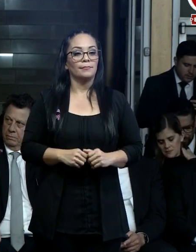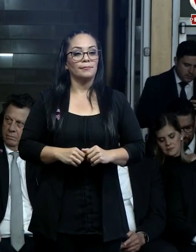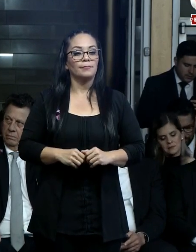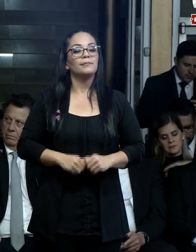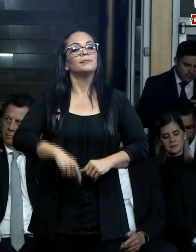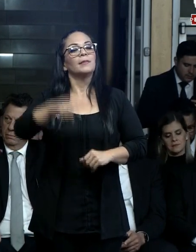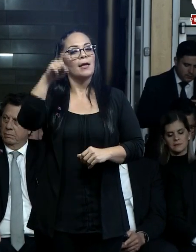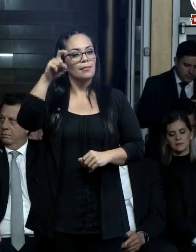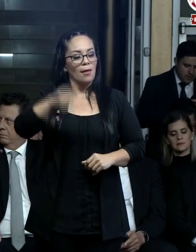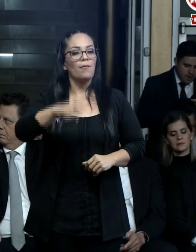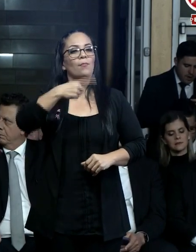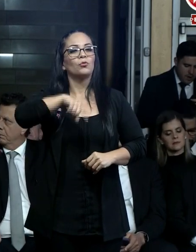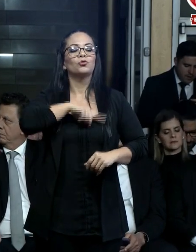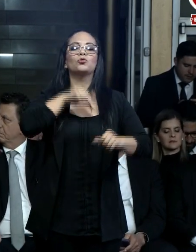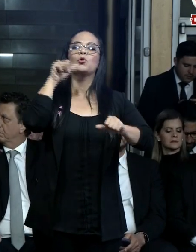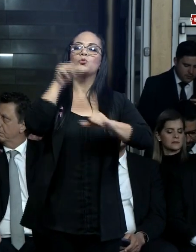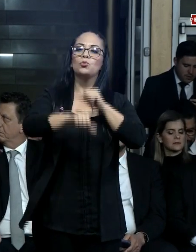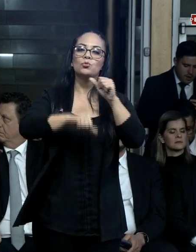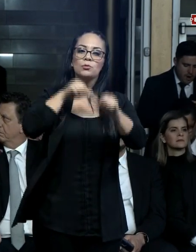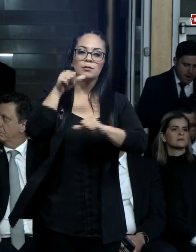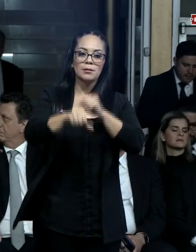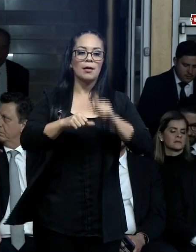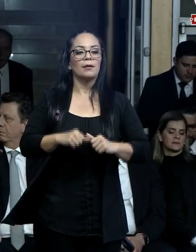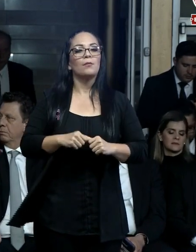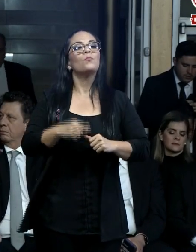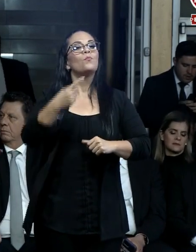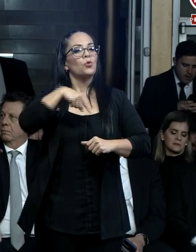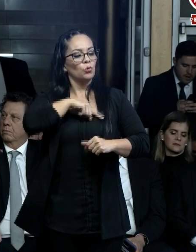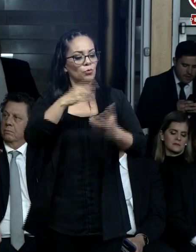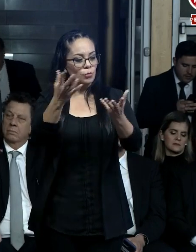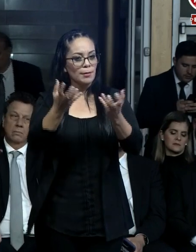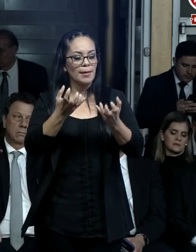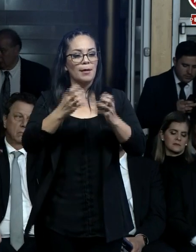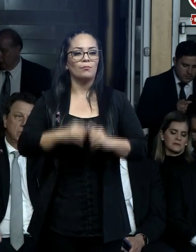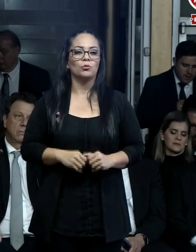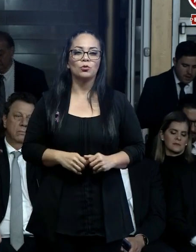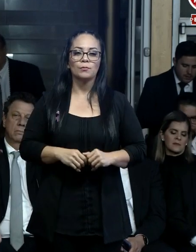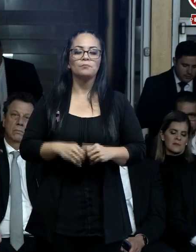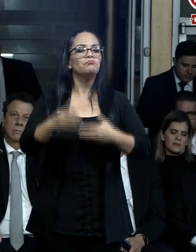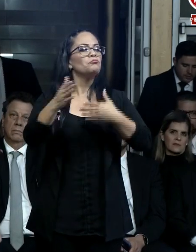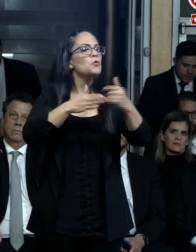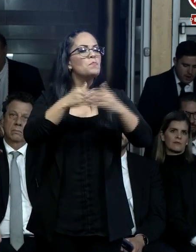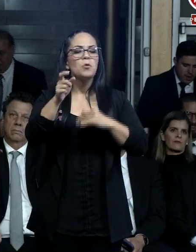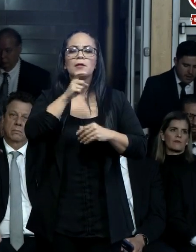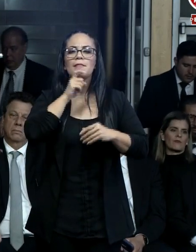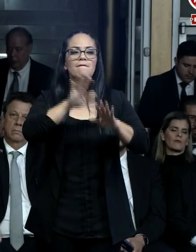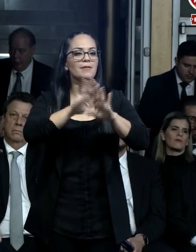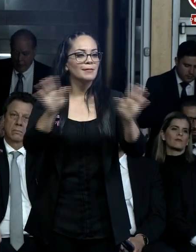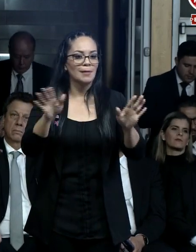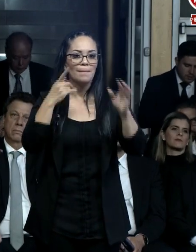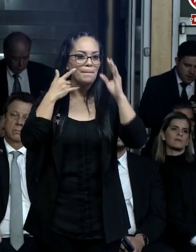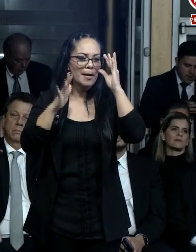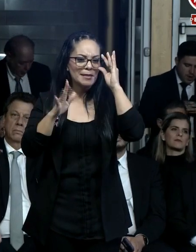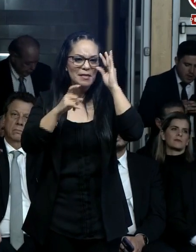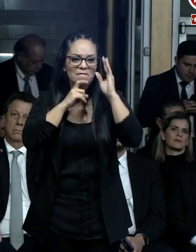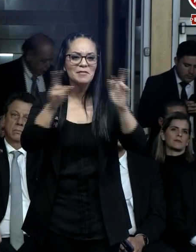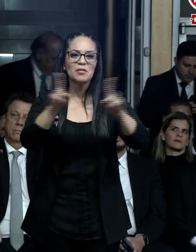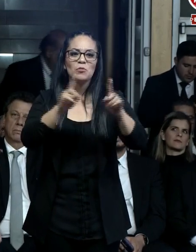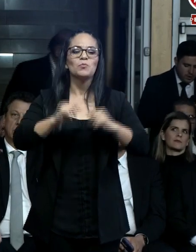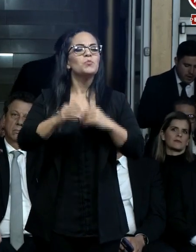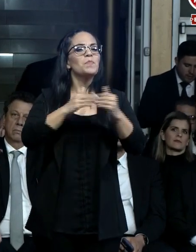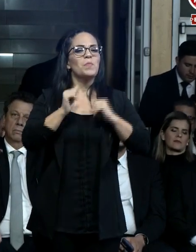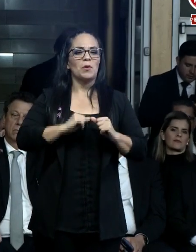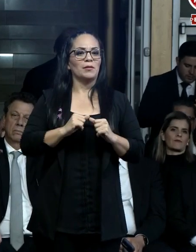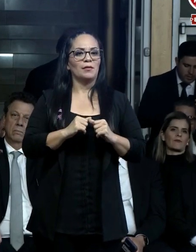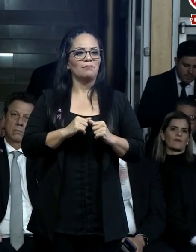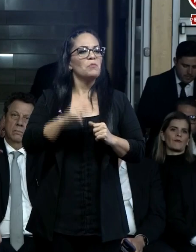que debemos luchar por lo que queremos. Por más difícil que parezca, por más fuertes que sean